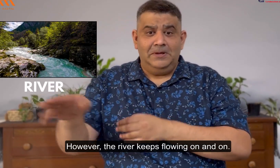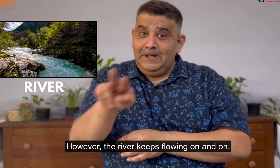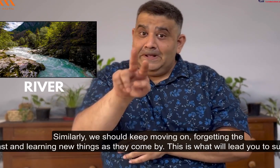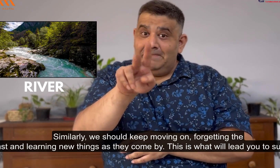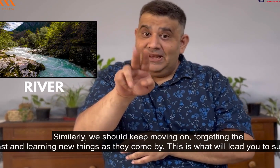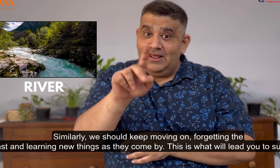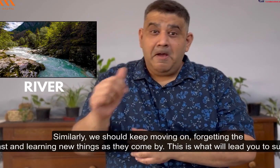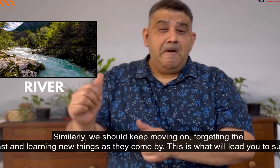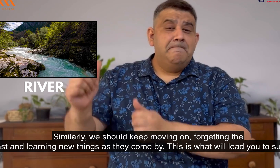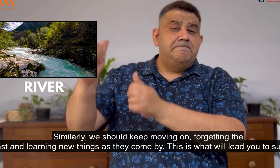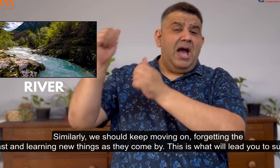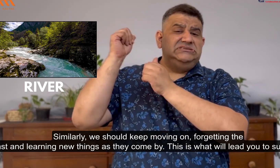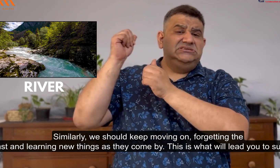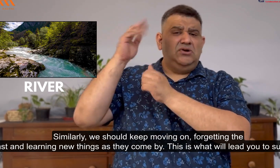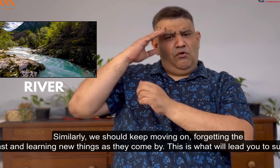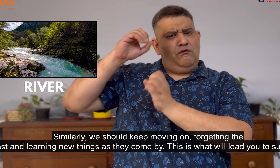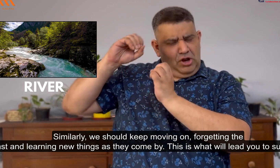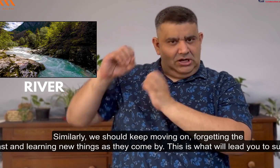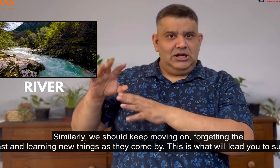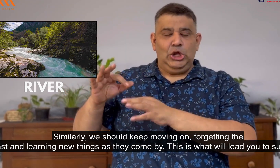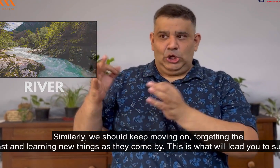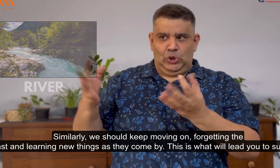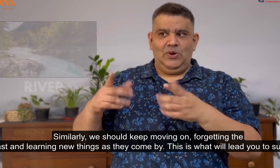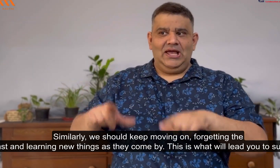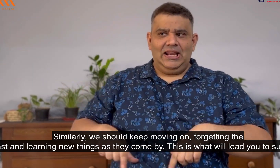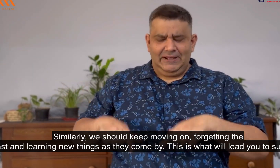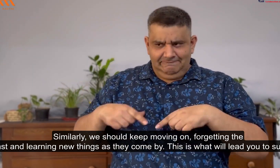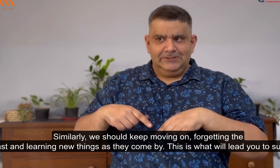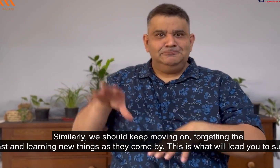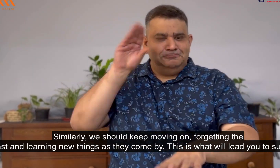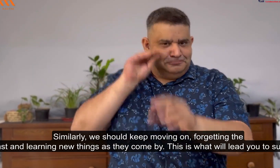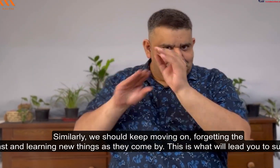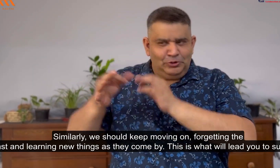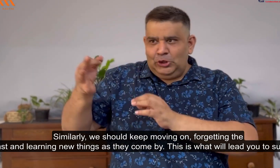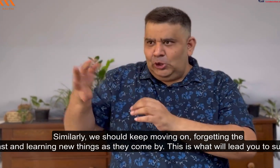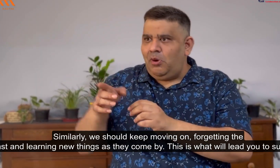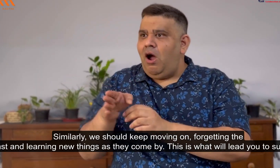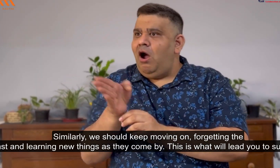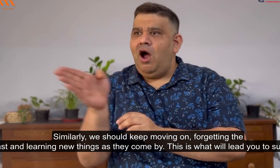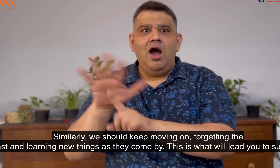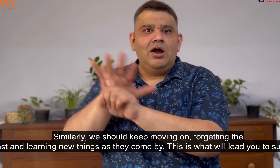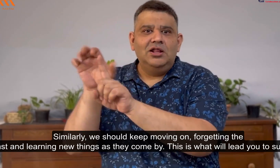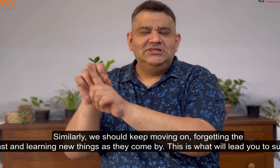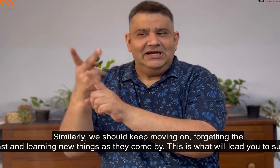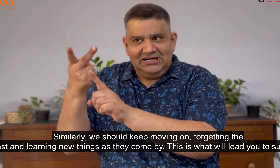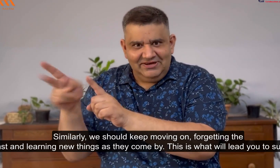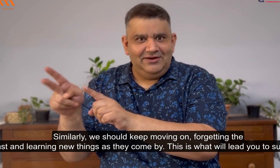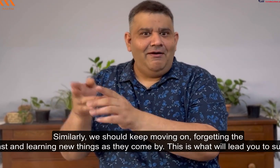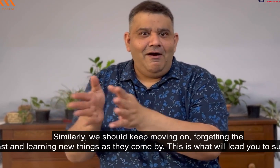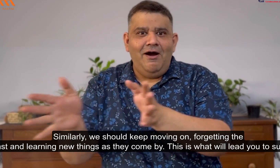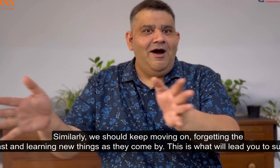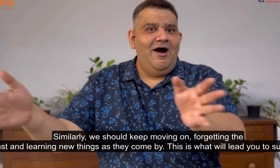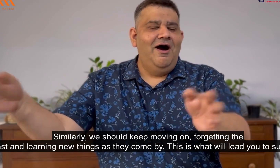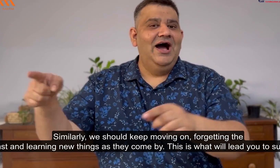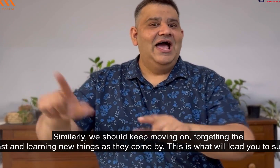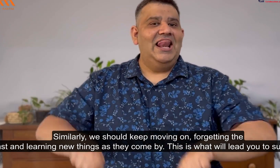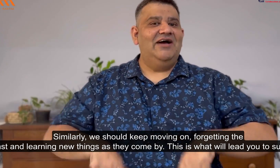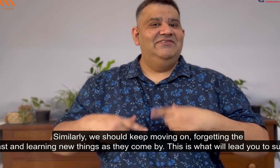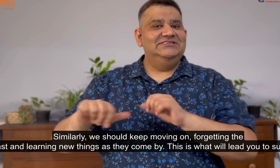को भूलकर आगे बढ़ते रहना चाहिए और नई चीज़ें सीखते रहना चाहिए। यही आपको सफलता की ओर ले